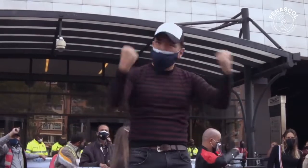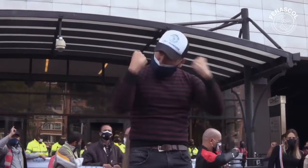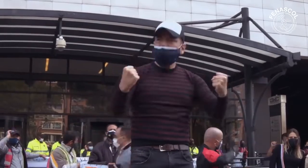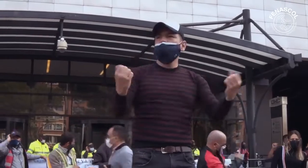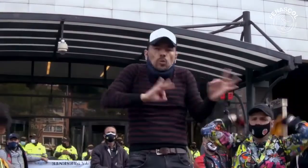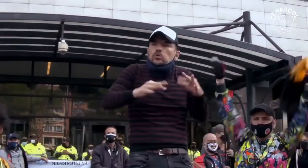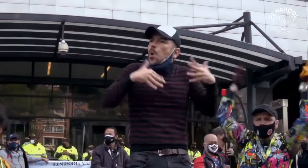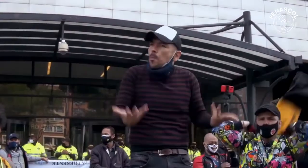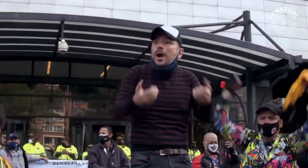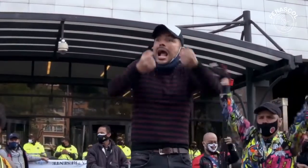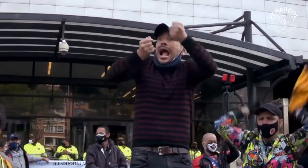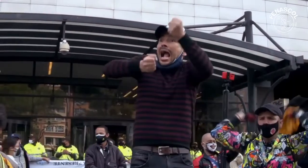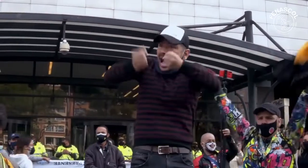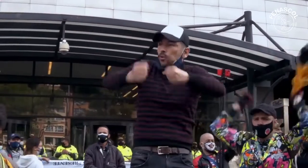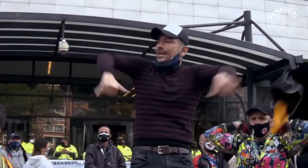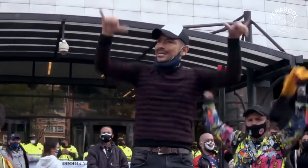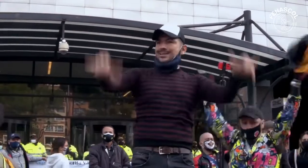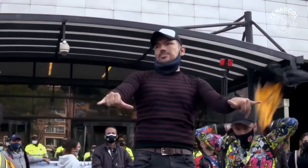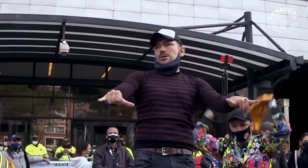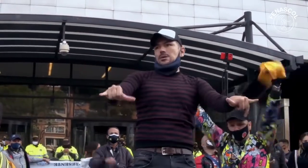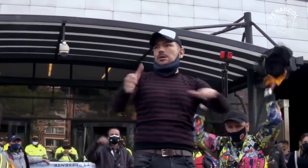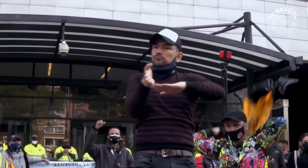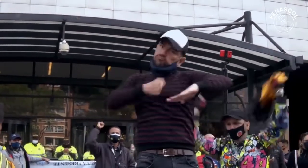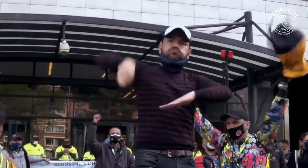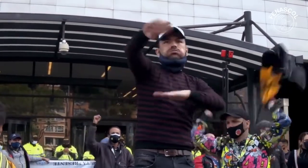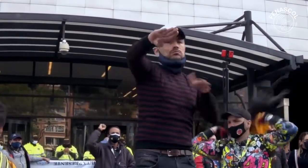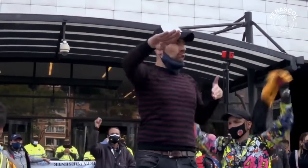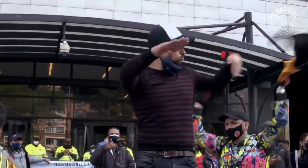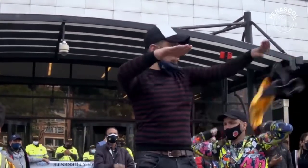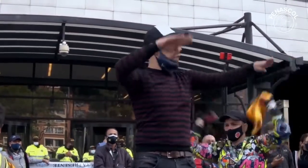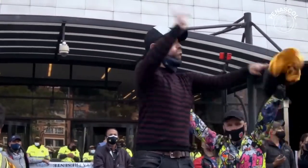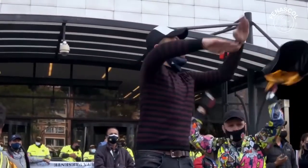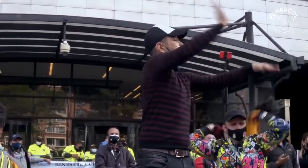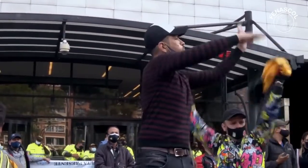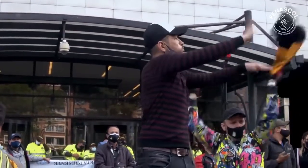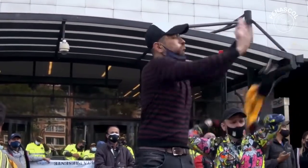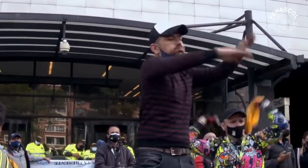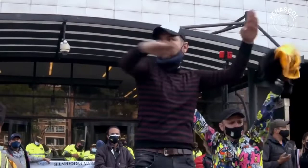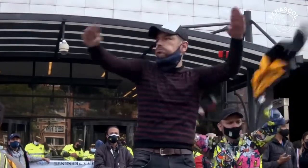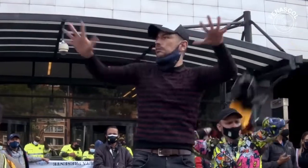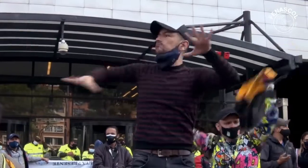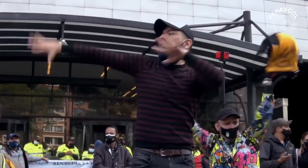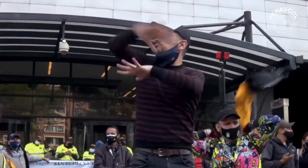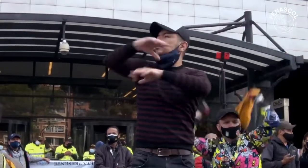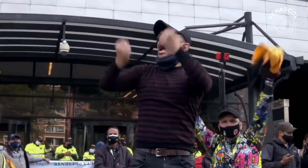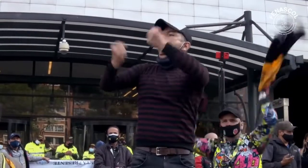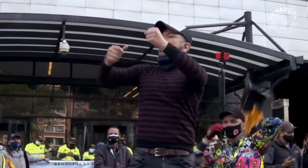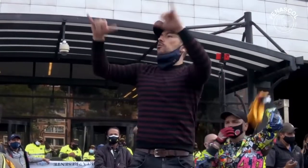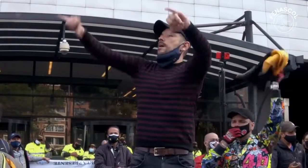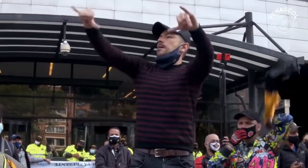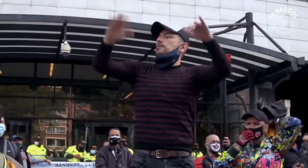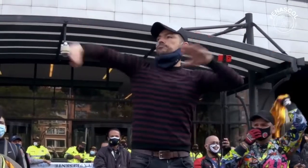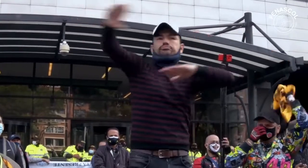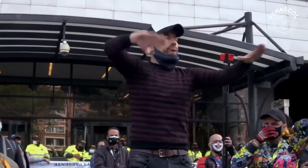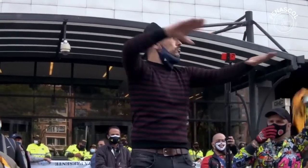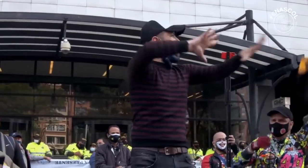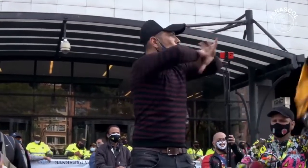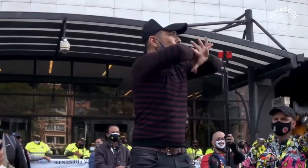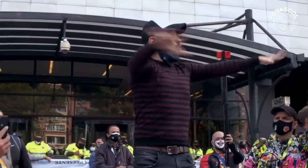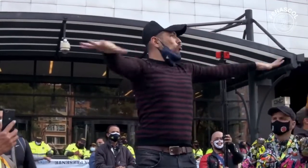No, usemos nuestro poder. Vamos a utilizar nuestros carros para bloquear toda la zona de extremo a extremo. Ubiquémoslas por todo el perímetro y vamos a dejar